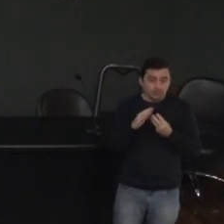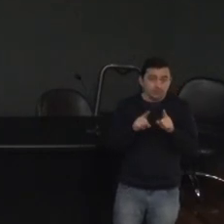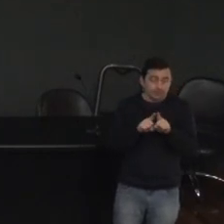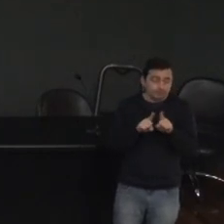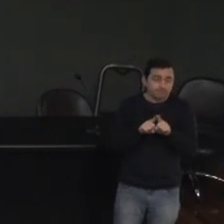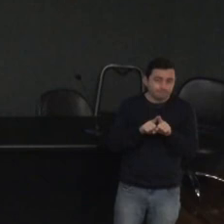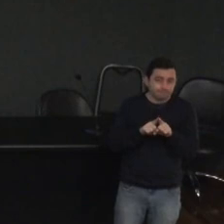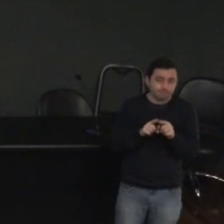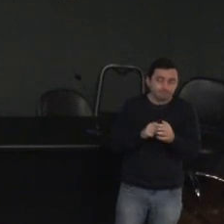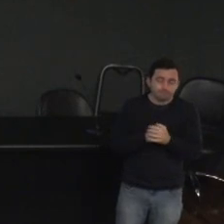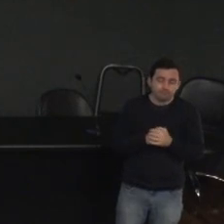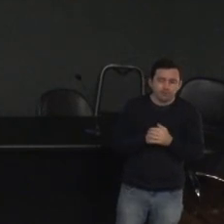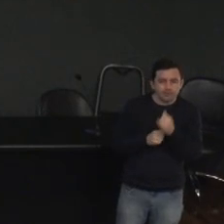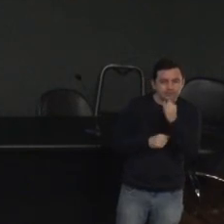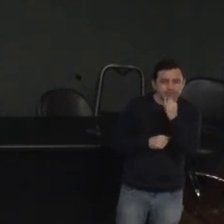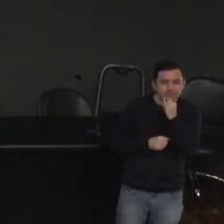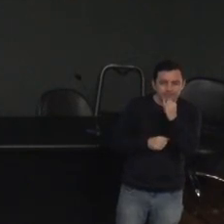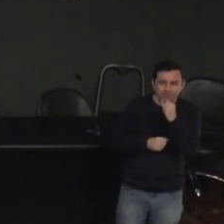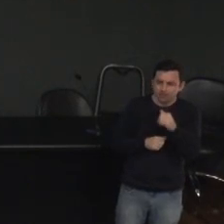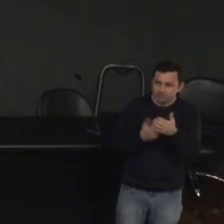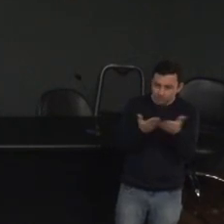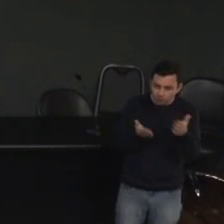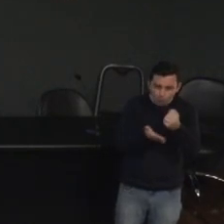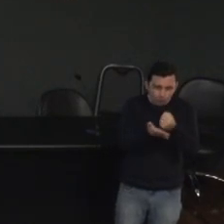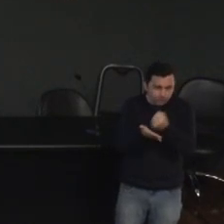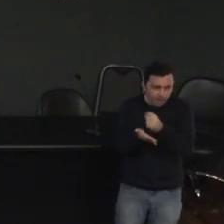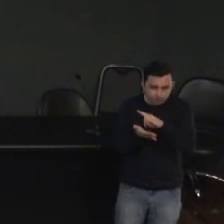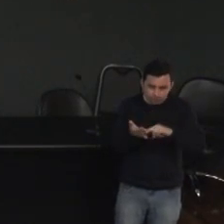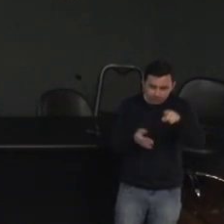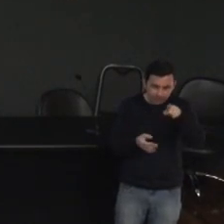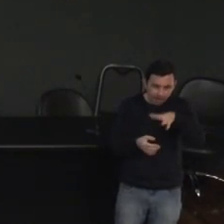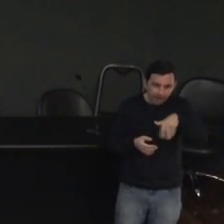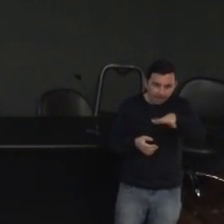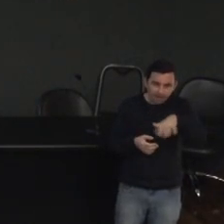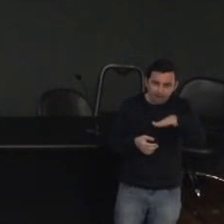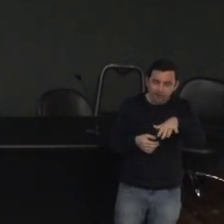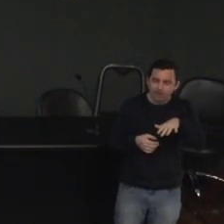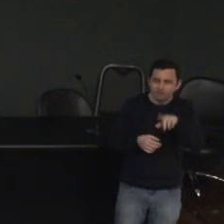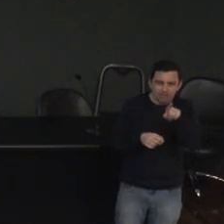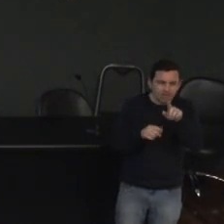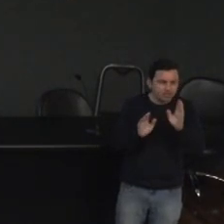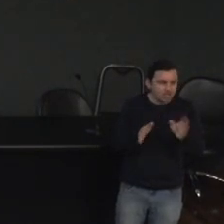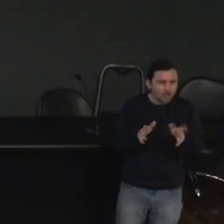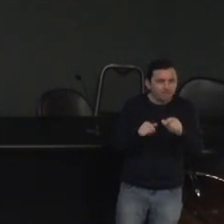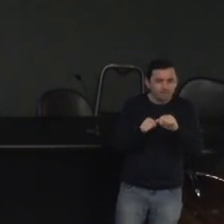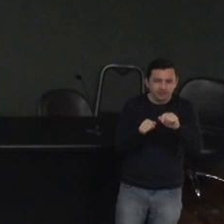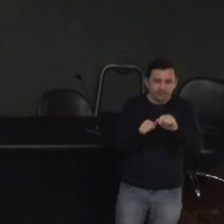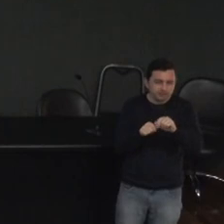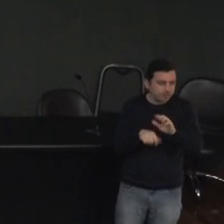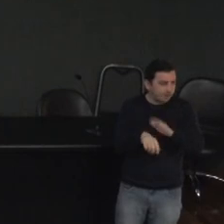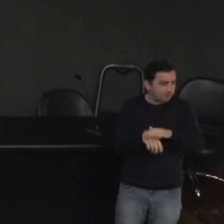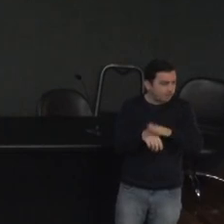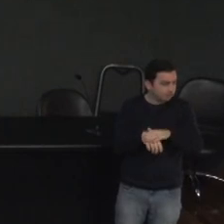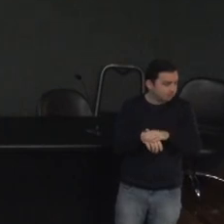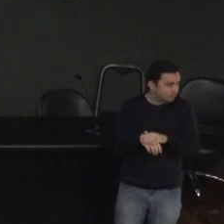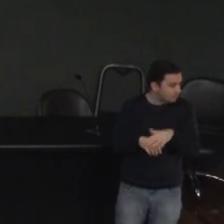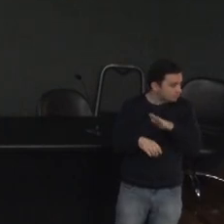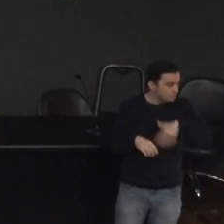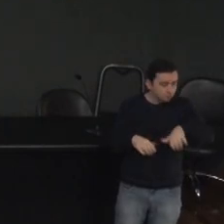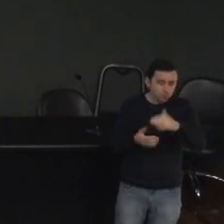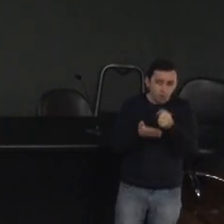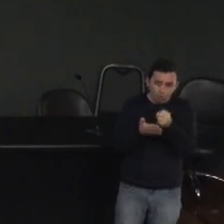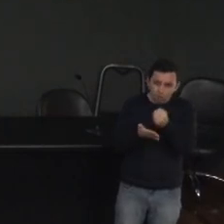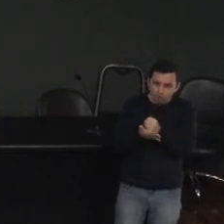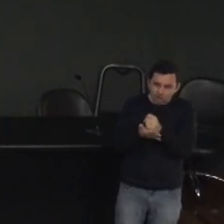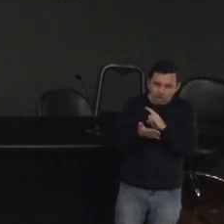então hoje o pessoal da área de contratos aí pode me dizer eu não sei se vocês já fizeram o aditamento todos os contratos